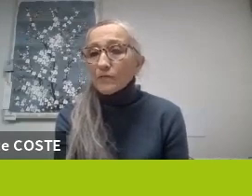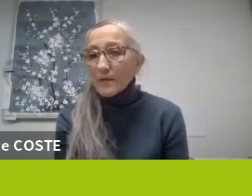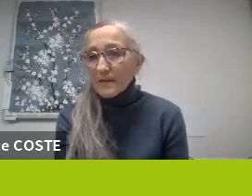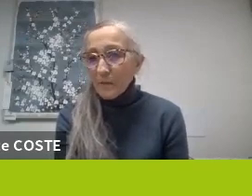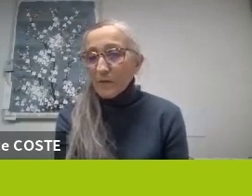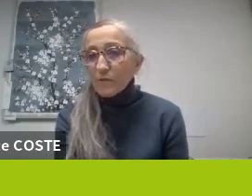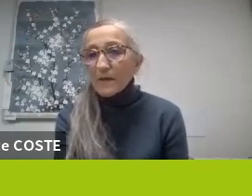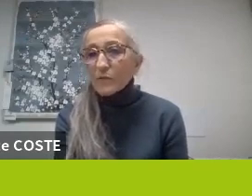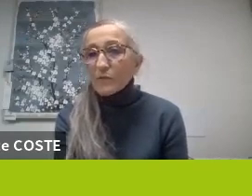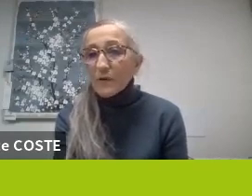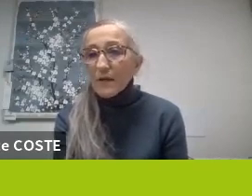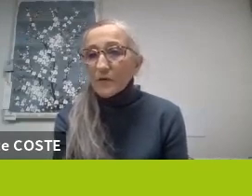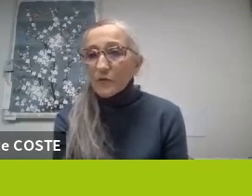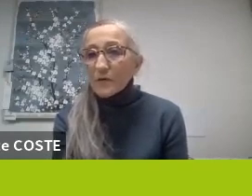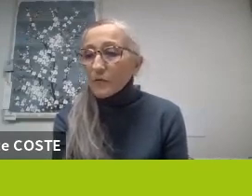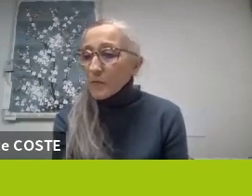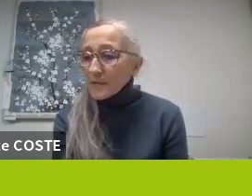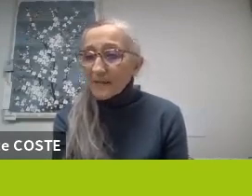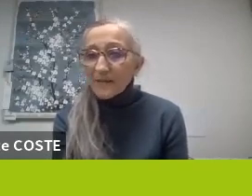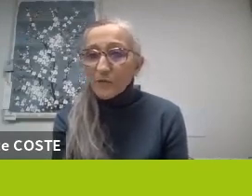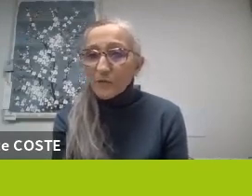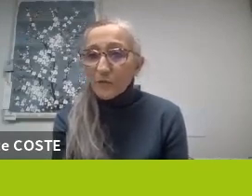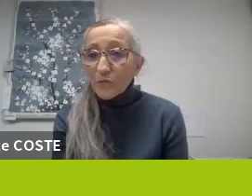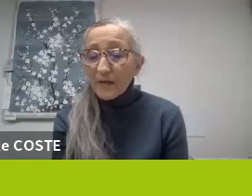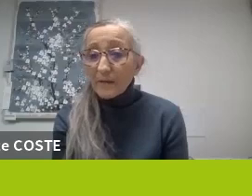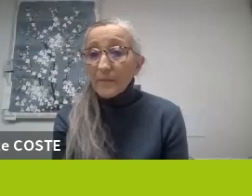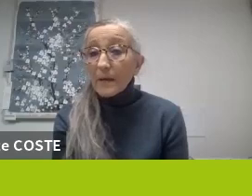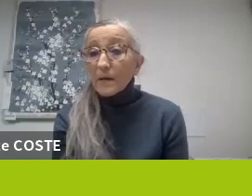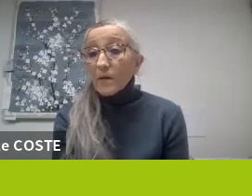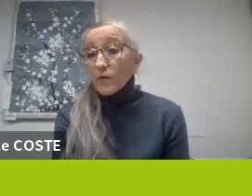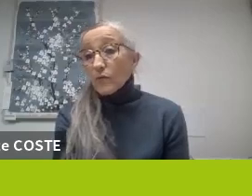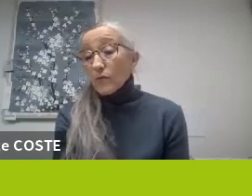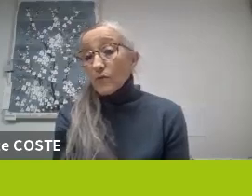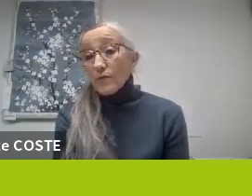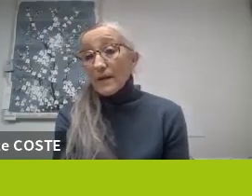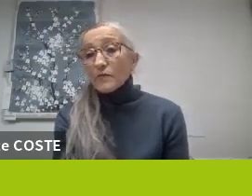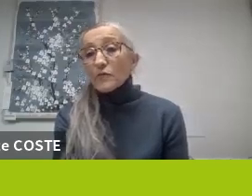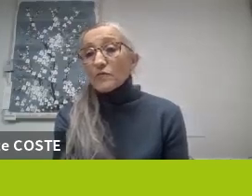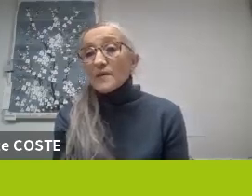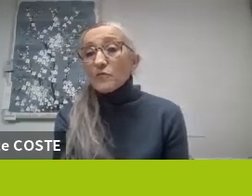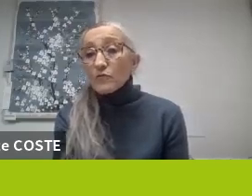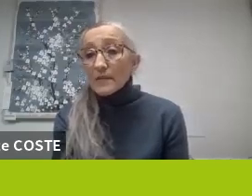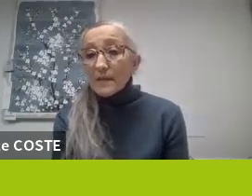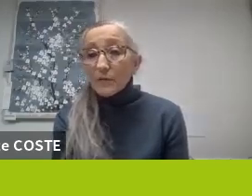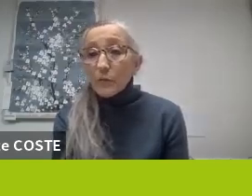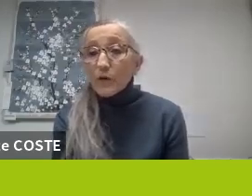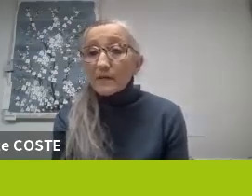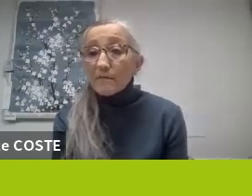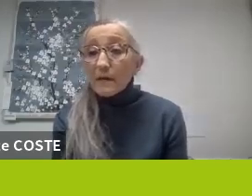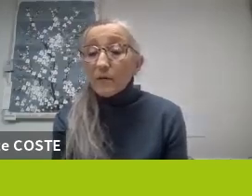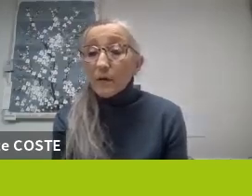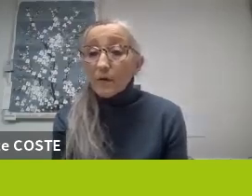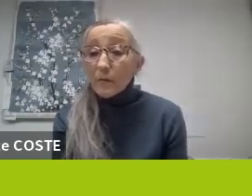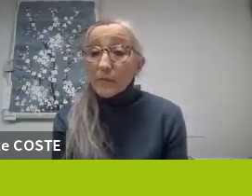la Fondation Voltaire. Mais nous reviendrons sur le développement de cette action plus tard. Donc voilà, notre vie, nous, c'est de